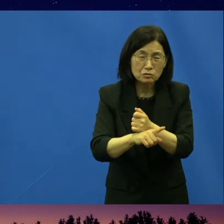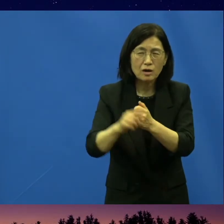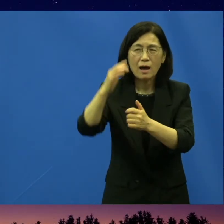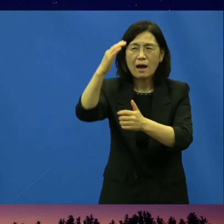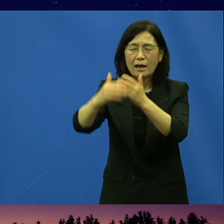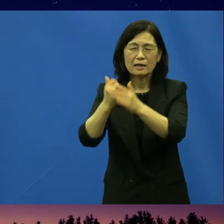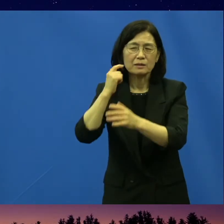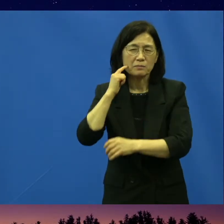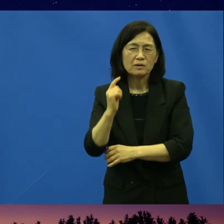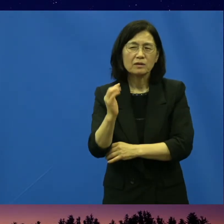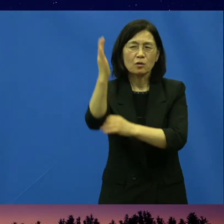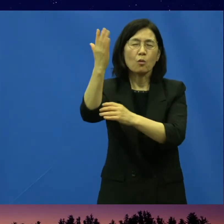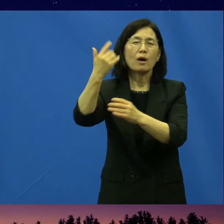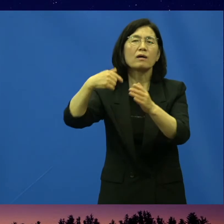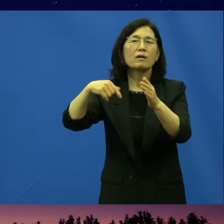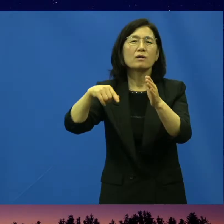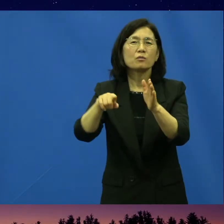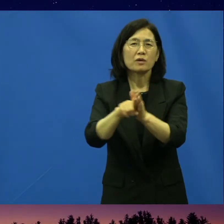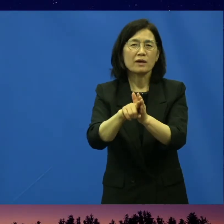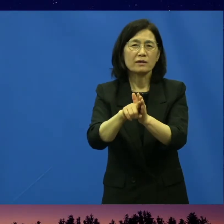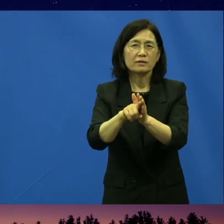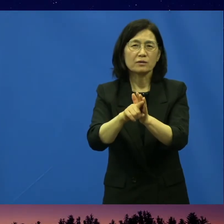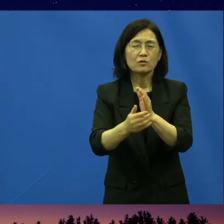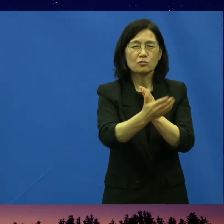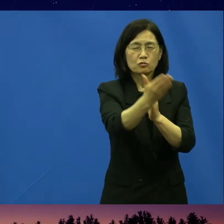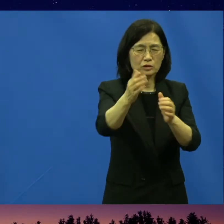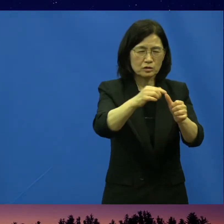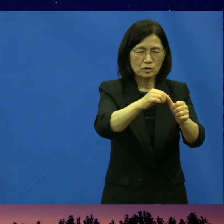위하여 우리를 구원하셨기 때문에.